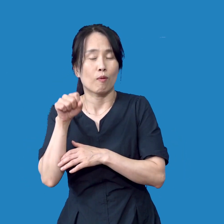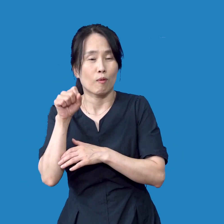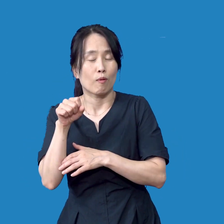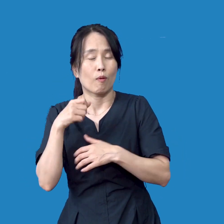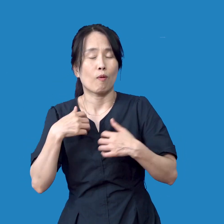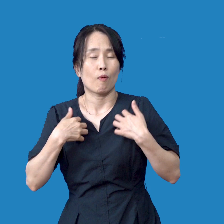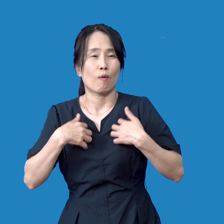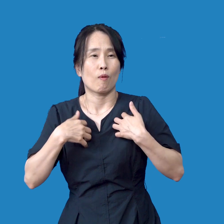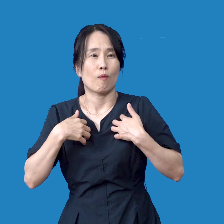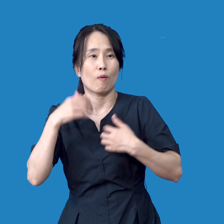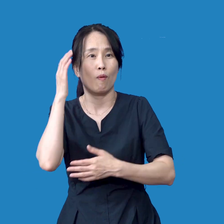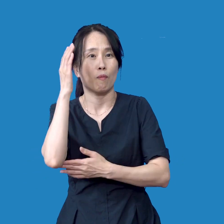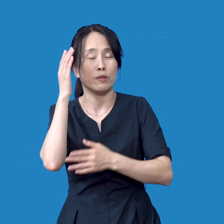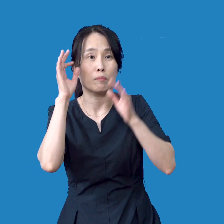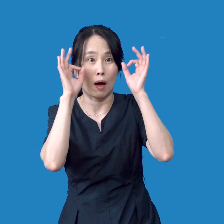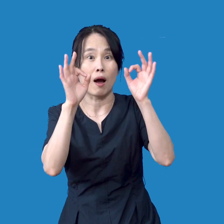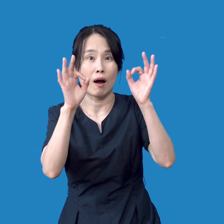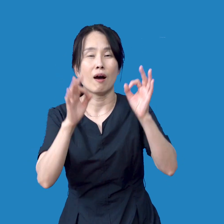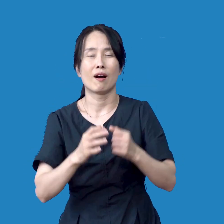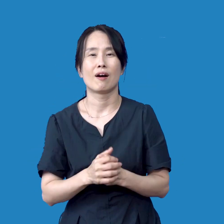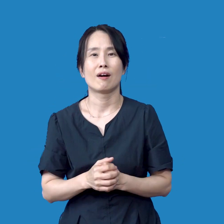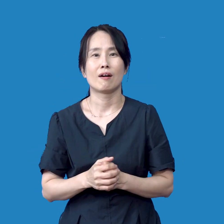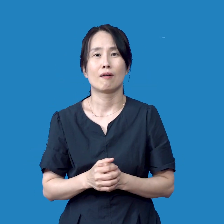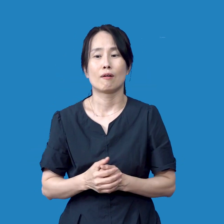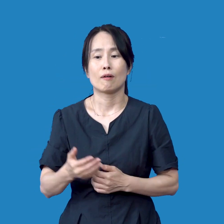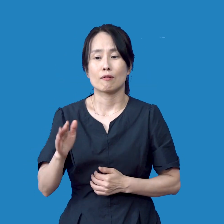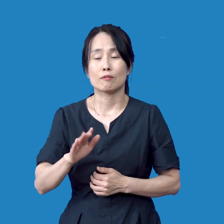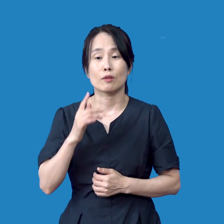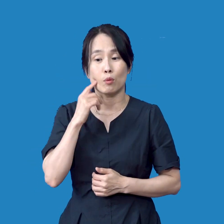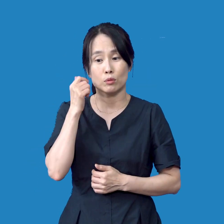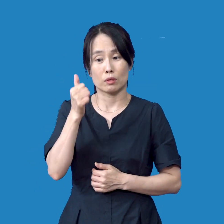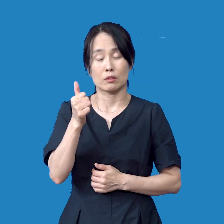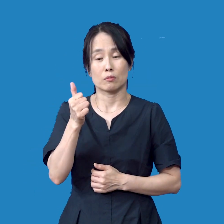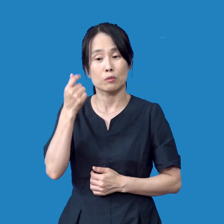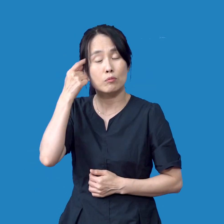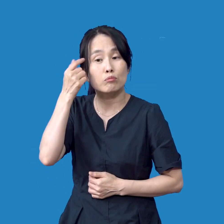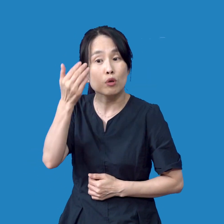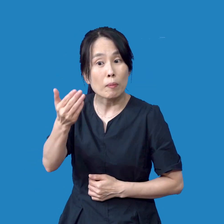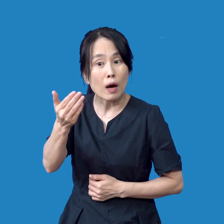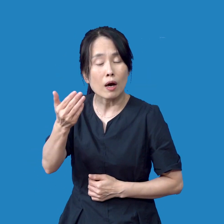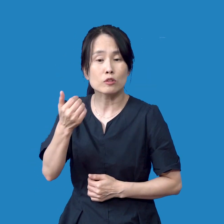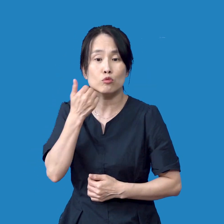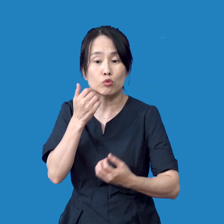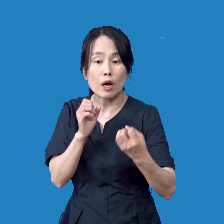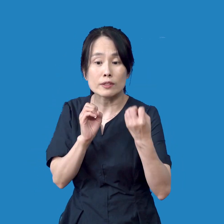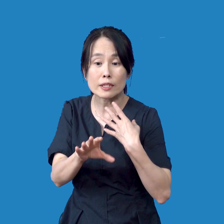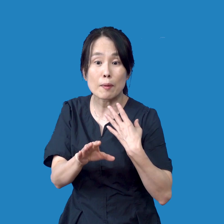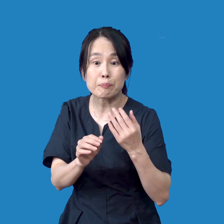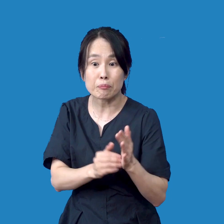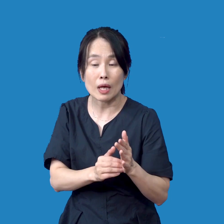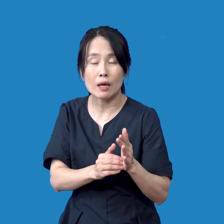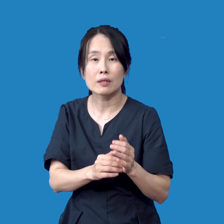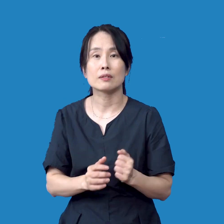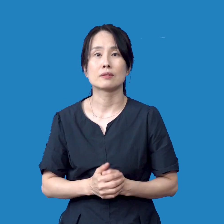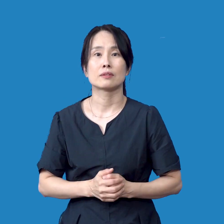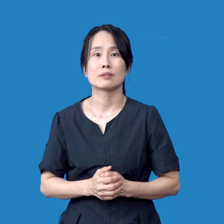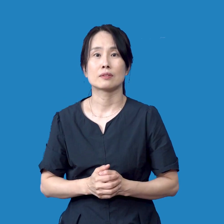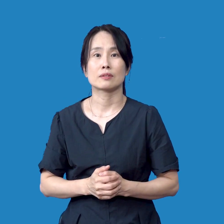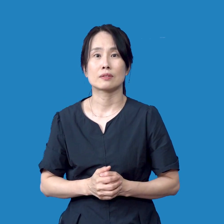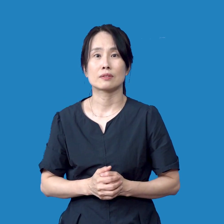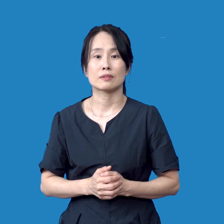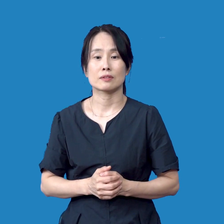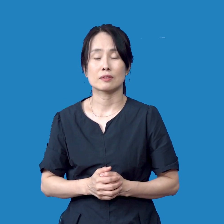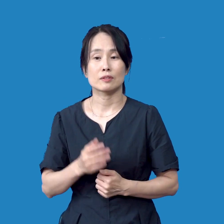하면서 말씀을 듣습니다. 그런데 목사님이 무슨 질문을 했는데 누가 대답을 했는데